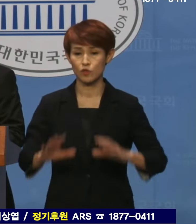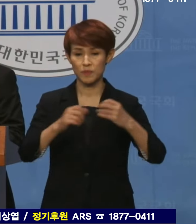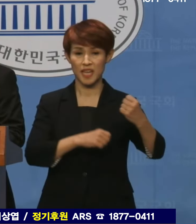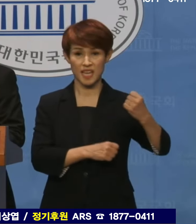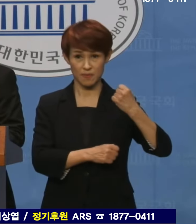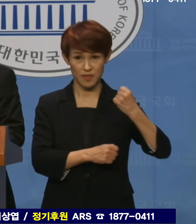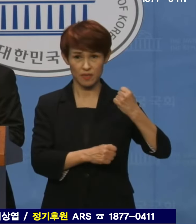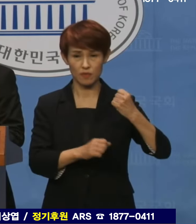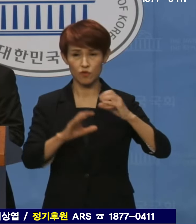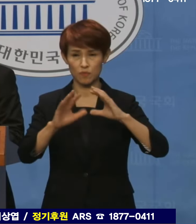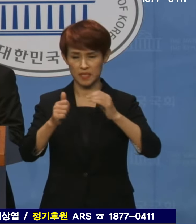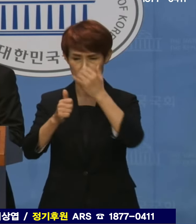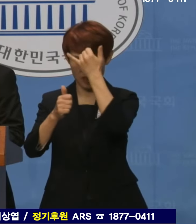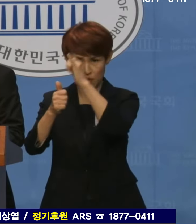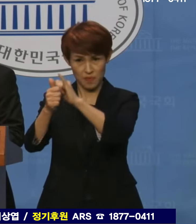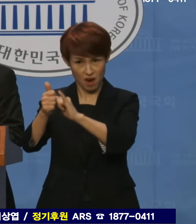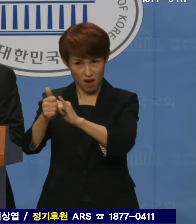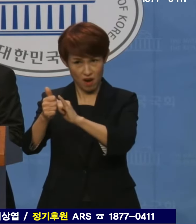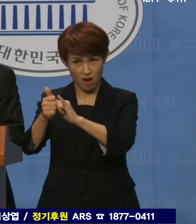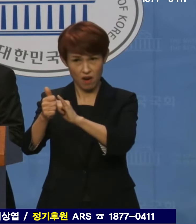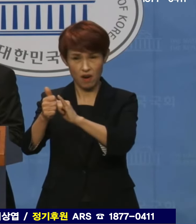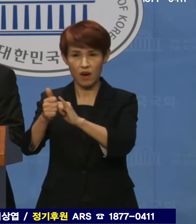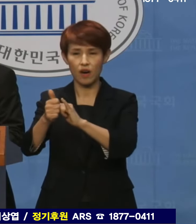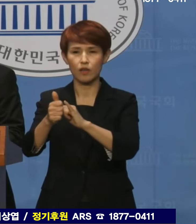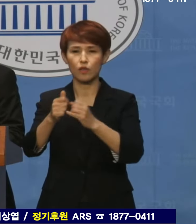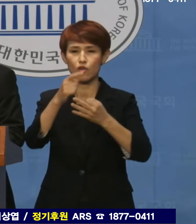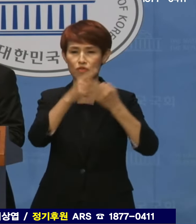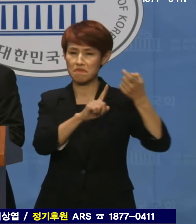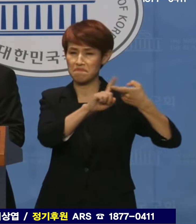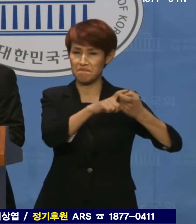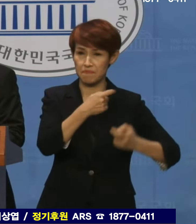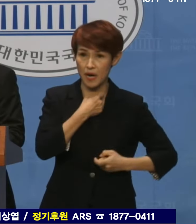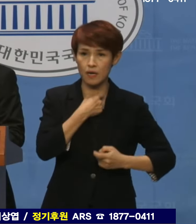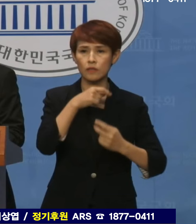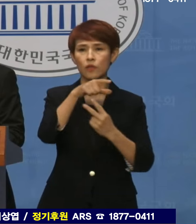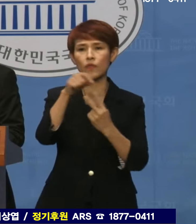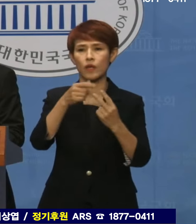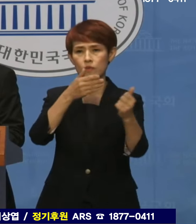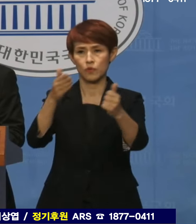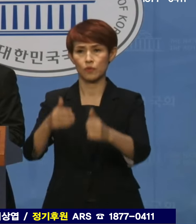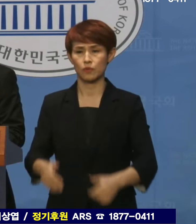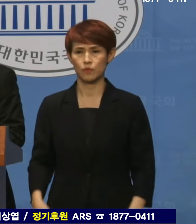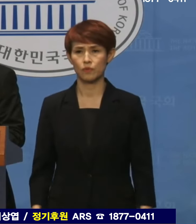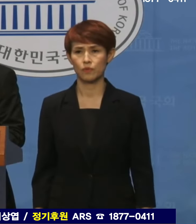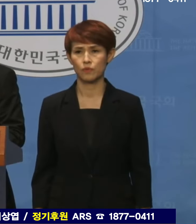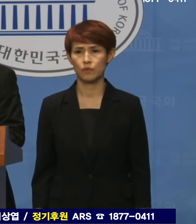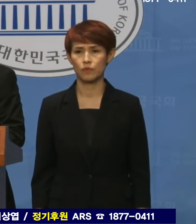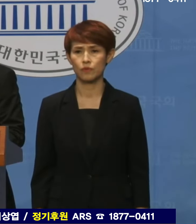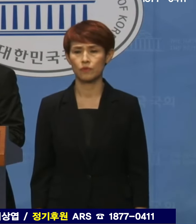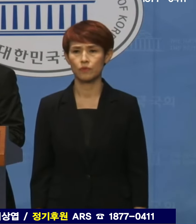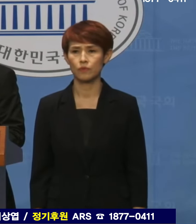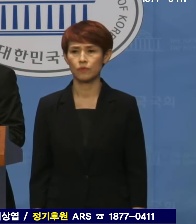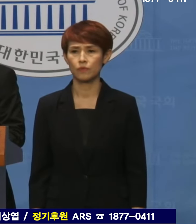국민의힘은 국민을 섬길지 도로 친윤당이 될지 선택하십시오.